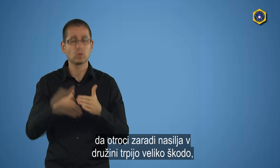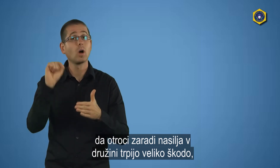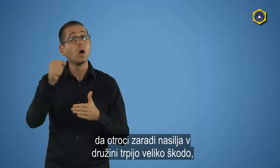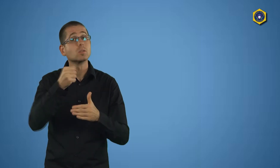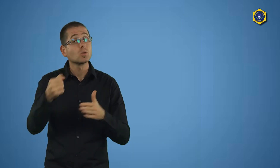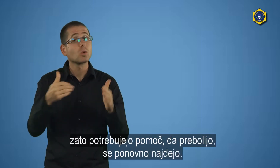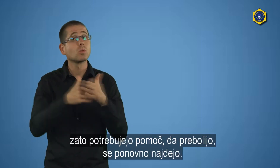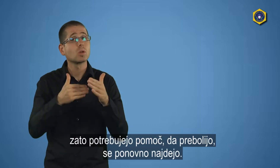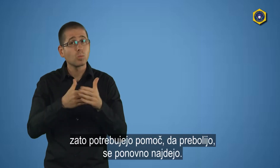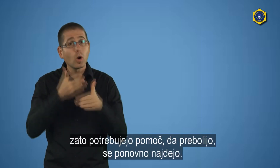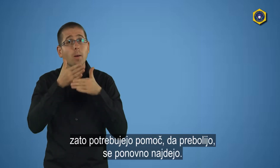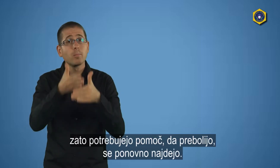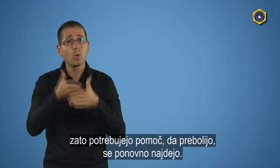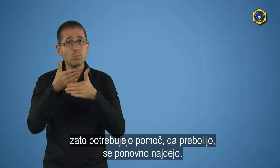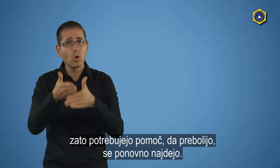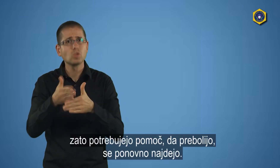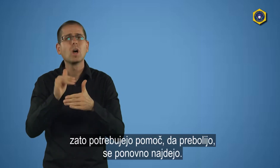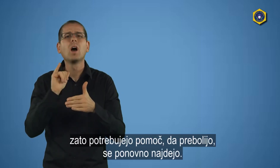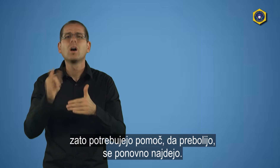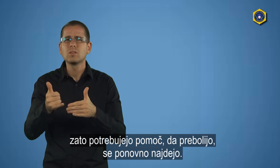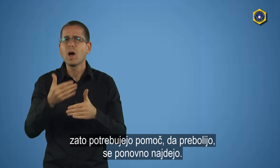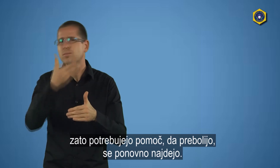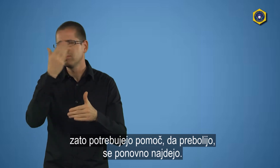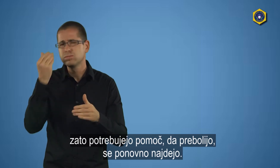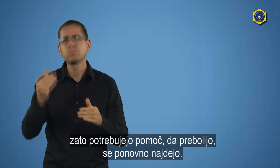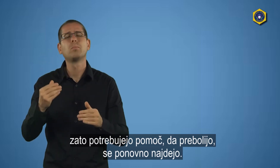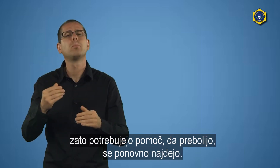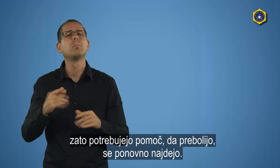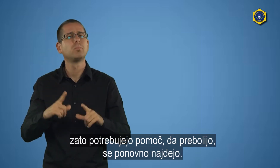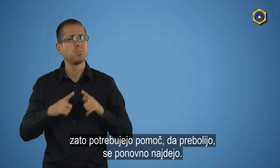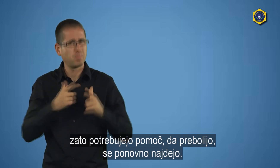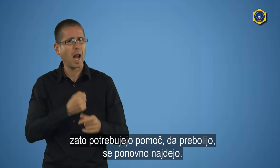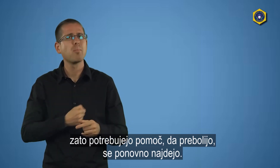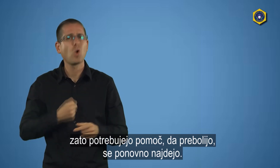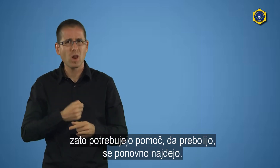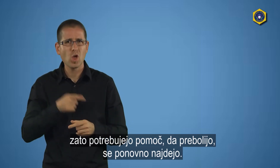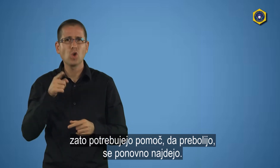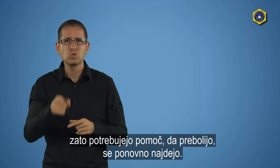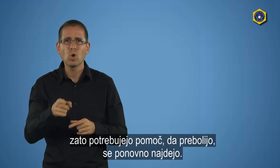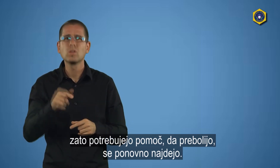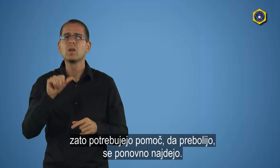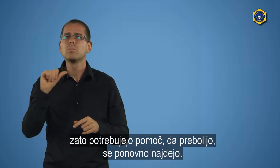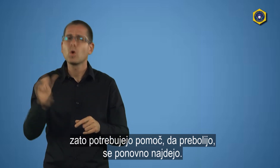zato potrebujejo pomoč, da prebolijo, se ponovno najdejo.